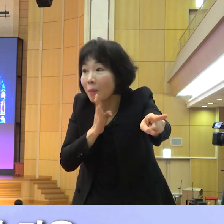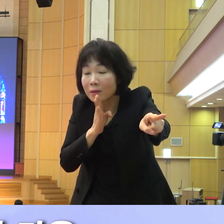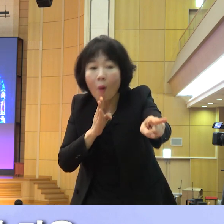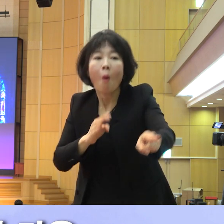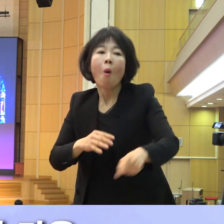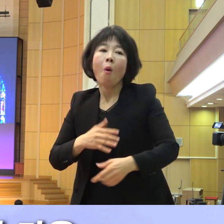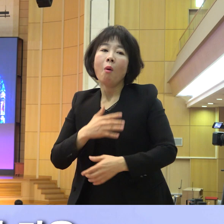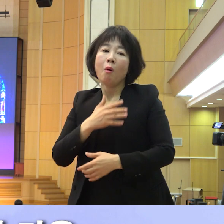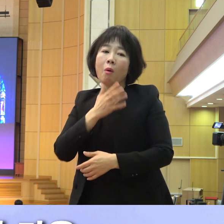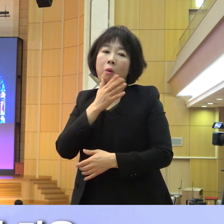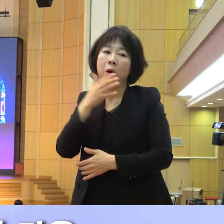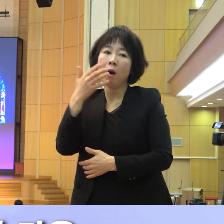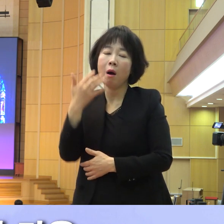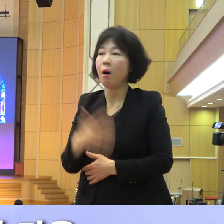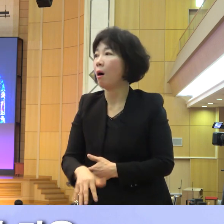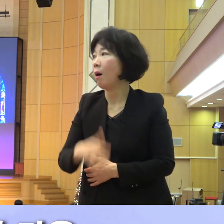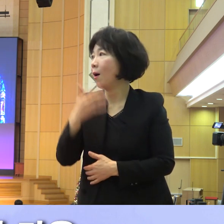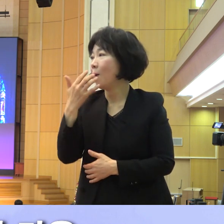아니했은즉,